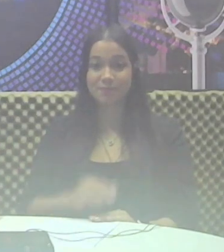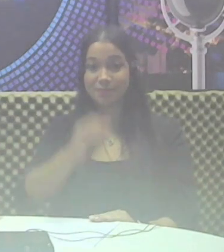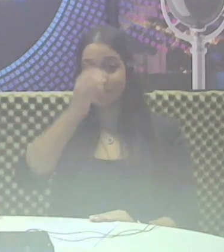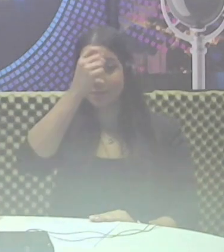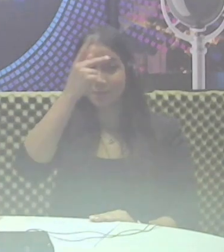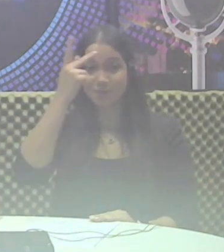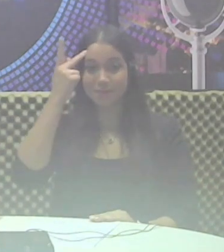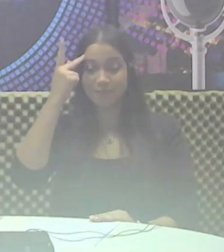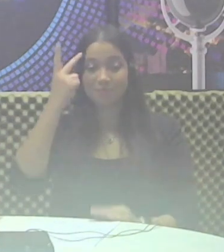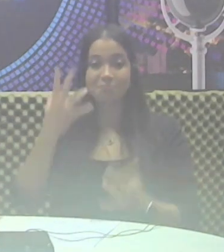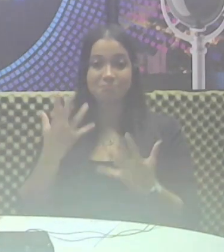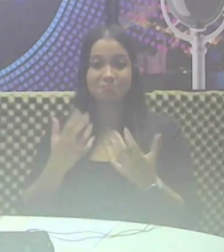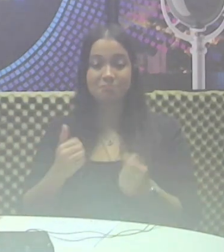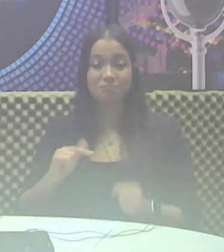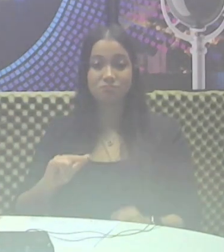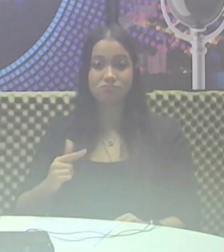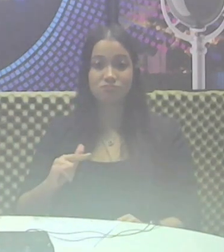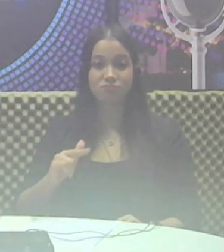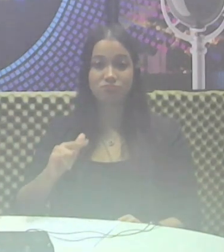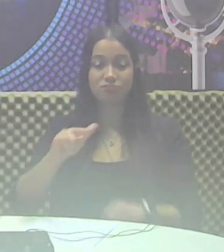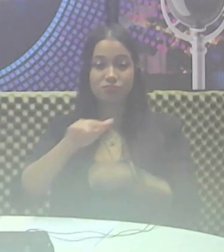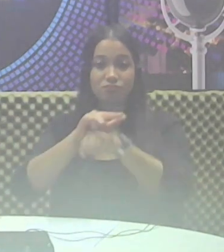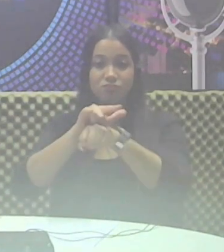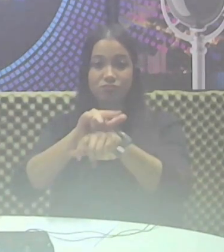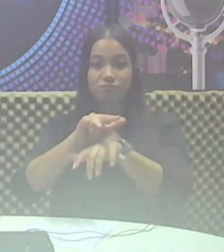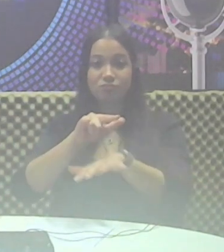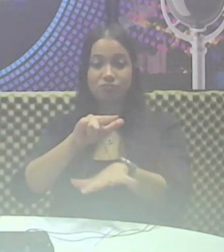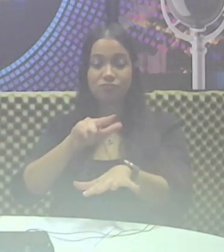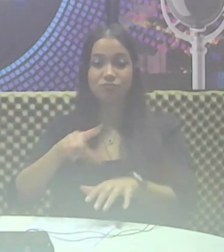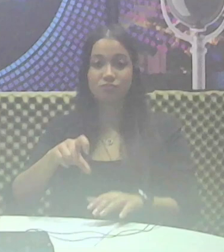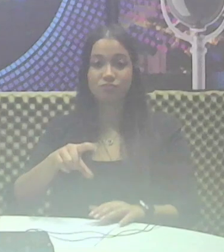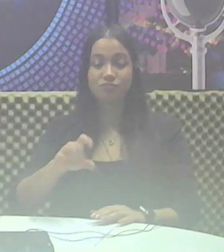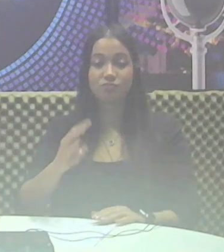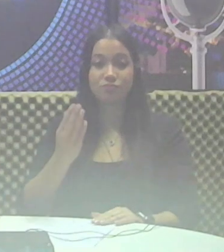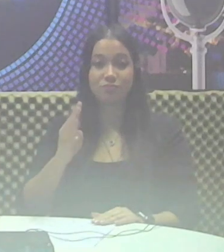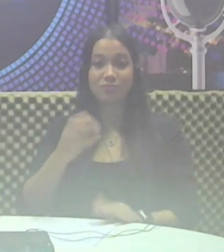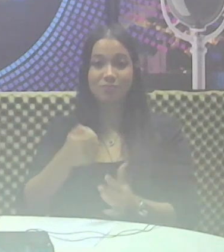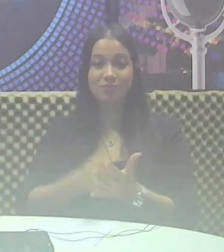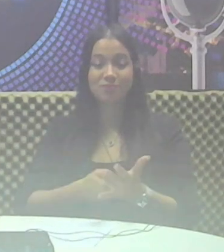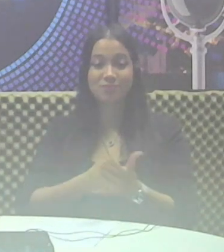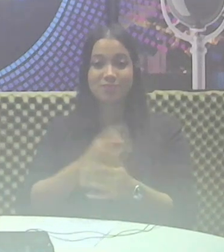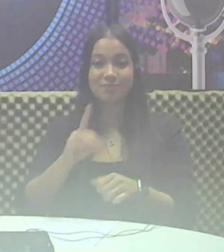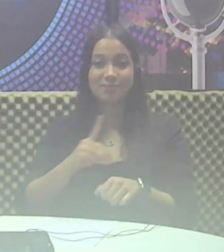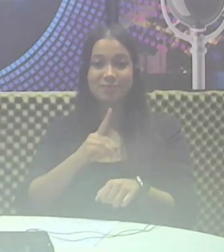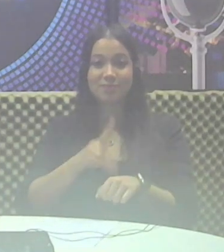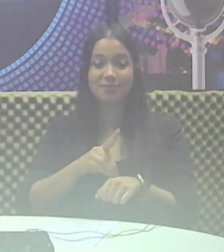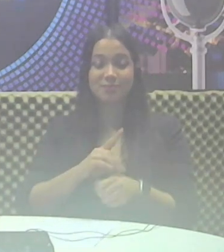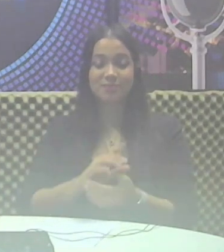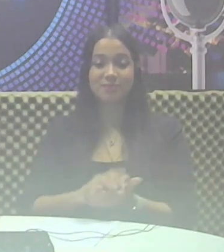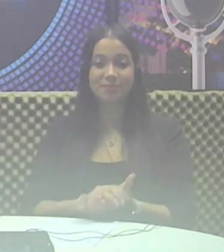Prefeitura adota uso de drone com pulverizadores de larvicida biológico no combate ao mosquito da dengue.